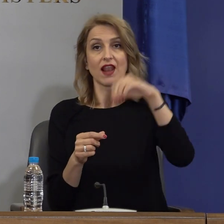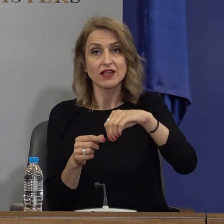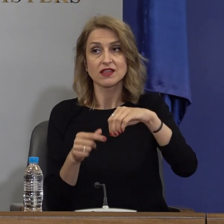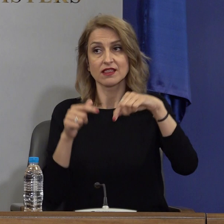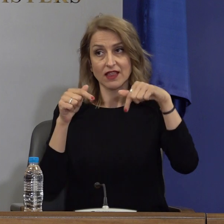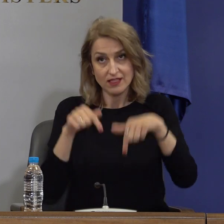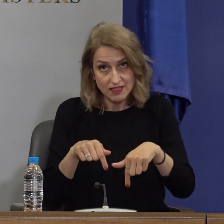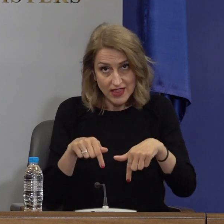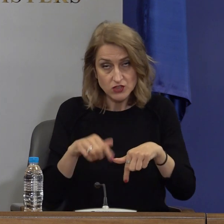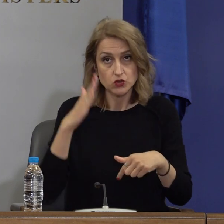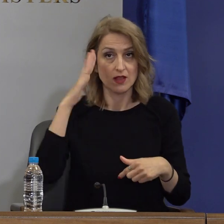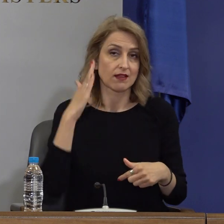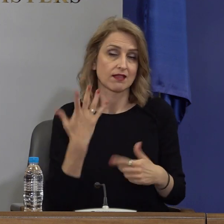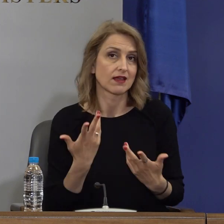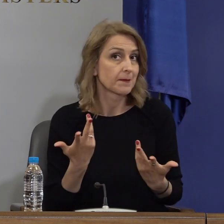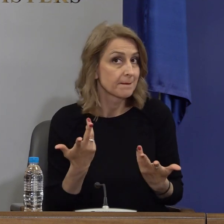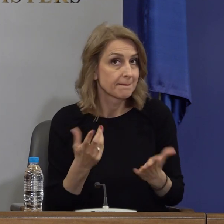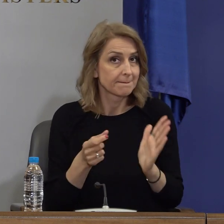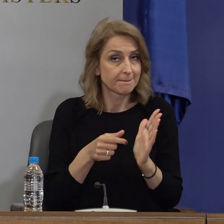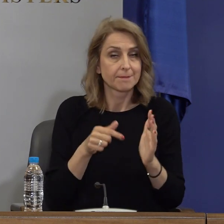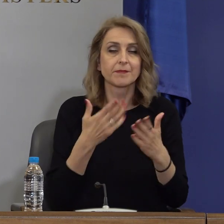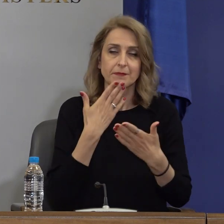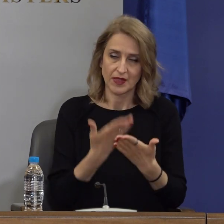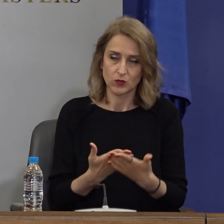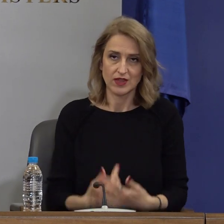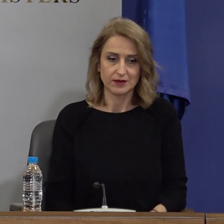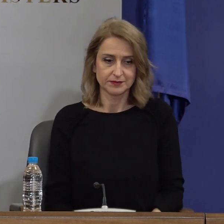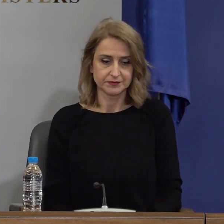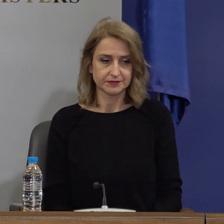информационната система с днешна дата. Благодаря ви.